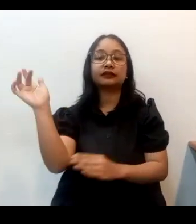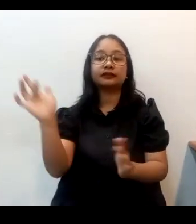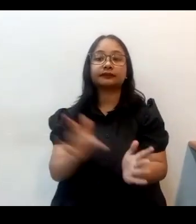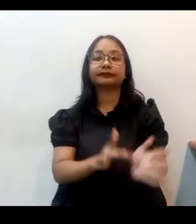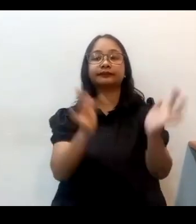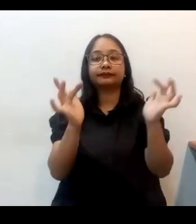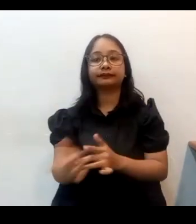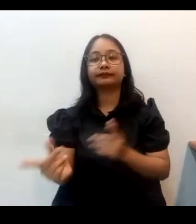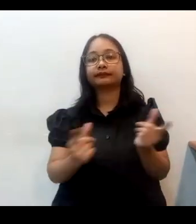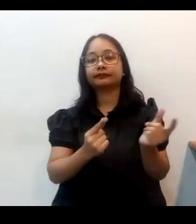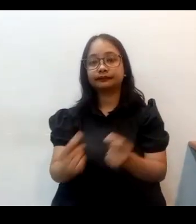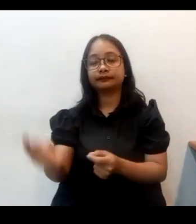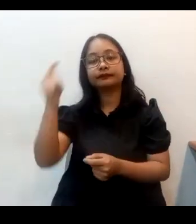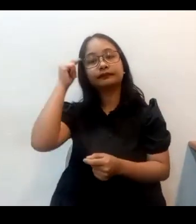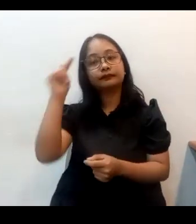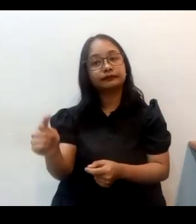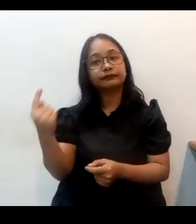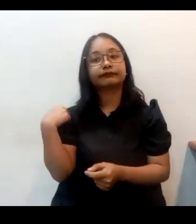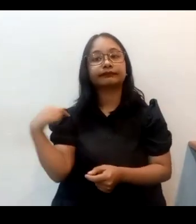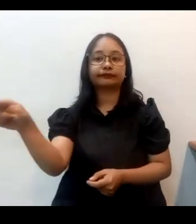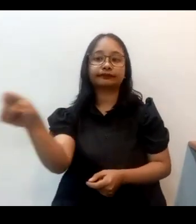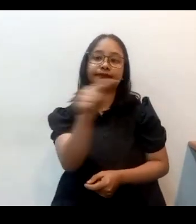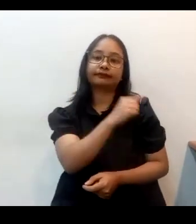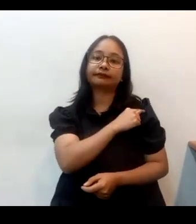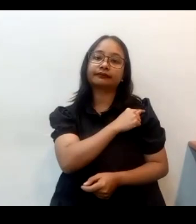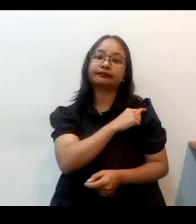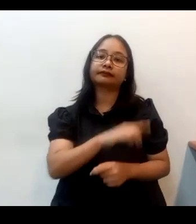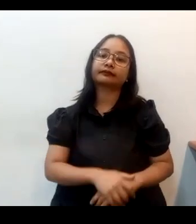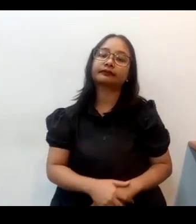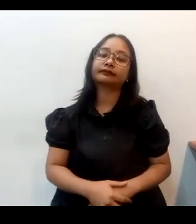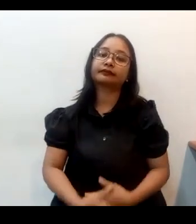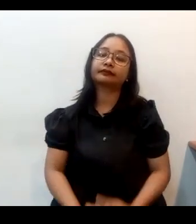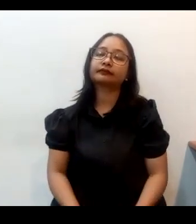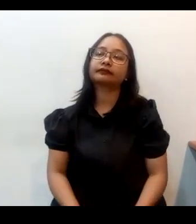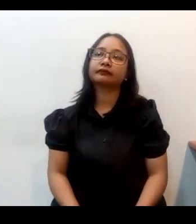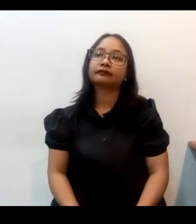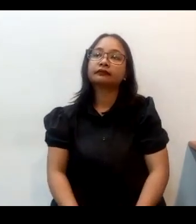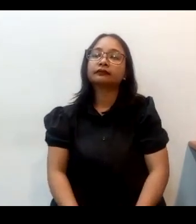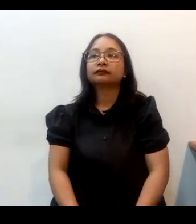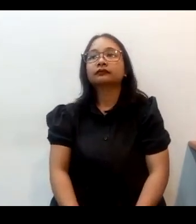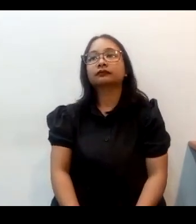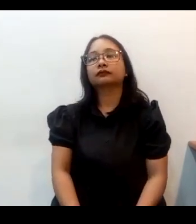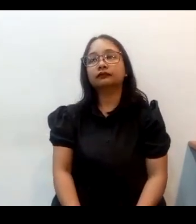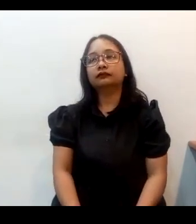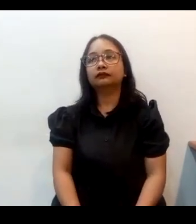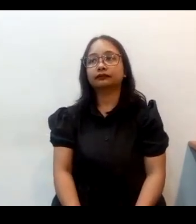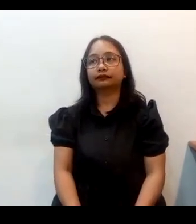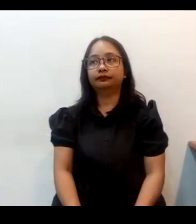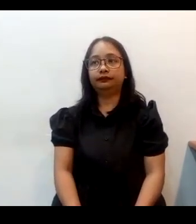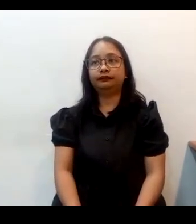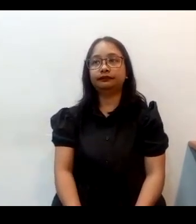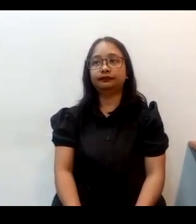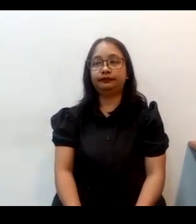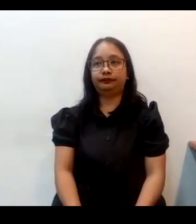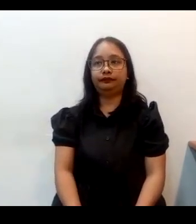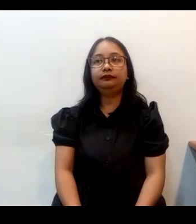pinaligtas, kaya din po natin patotohanan kung ano yung kaligtasan at kung ano yung ginawa ni Jesus ng malinaw at may katapangan. Here